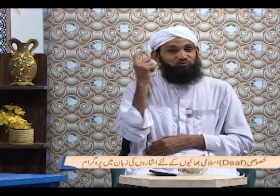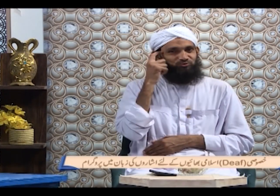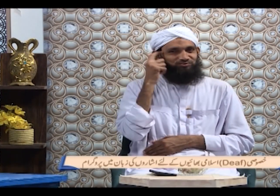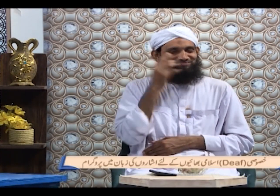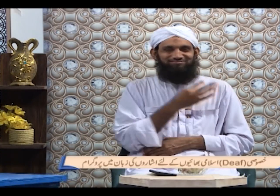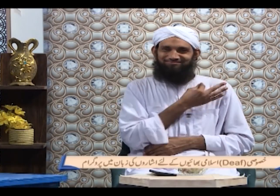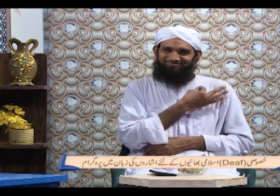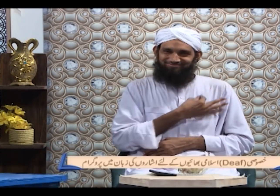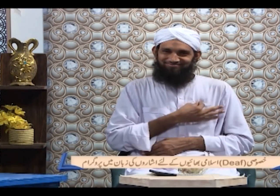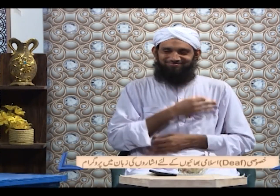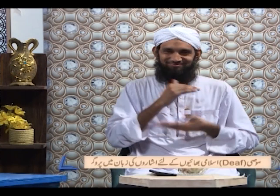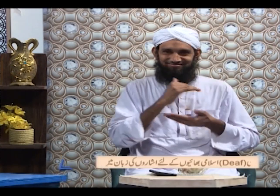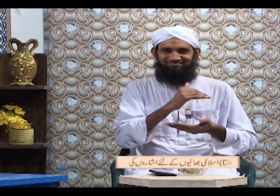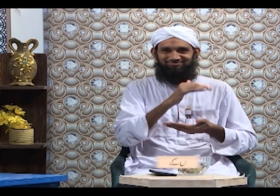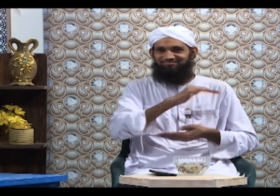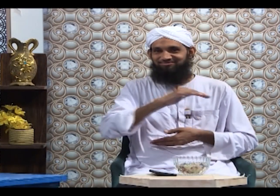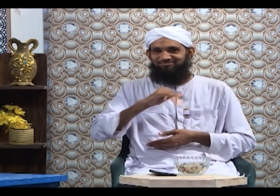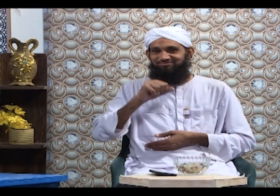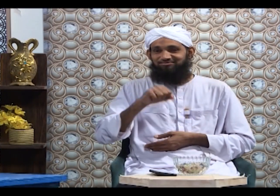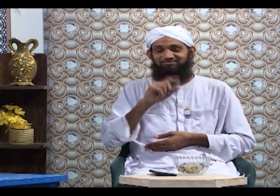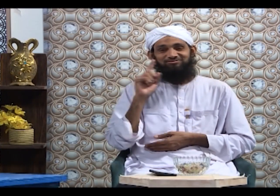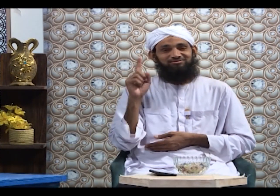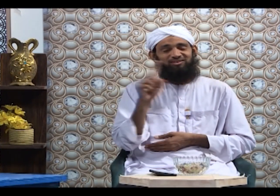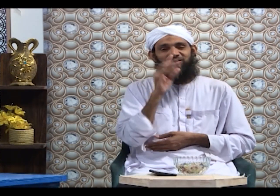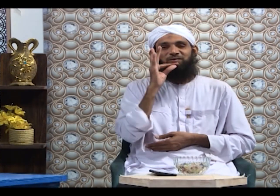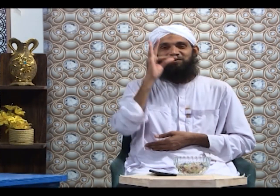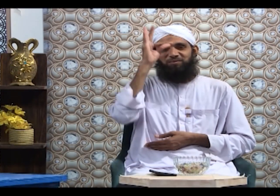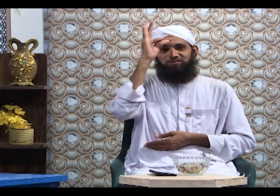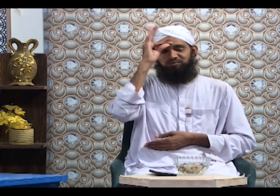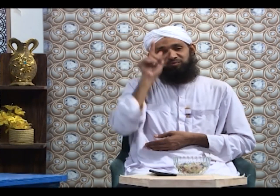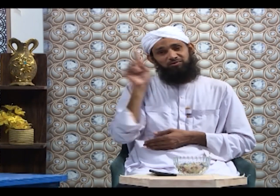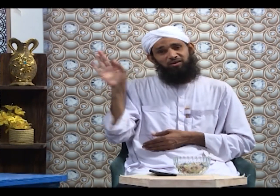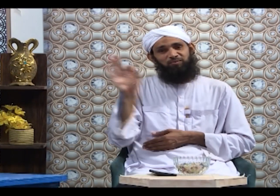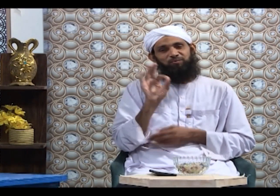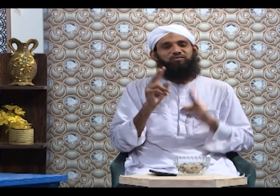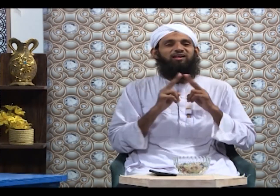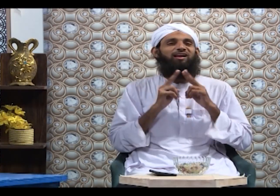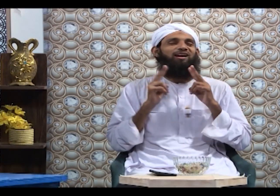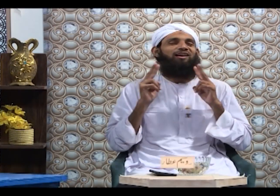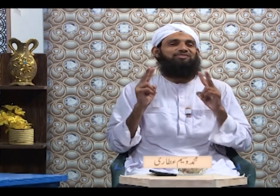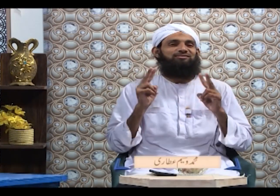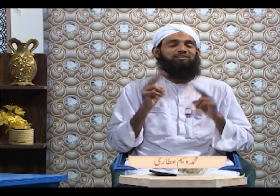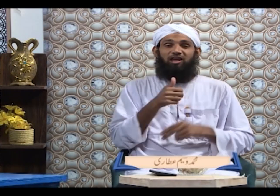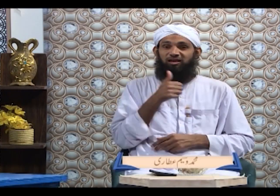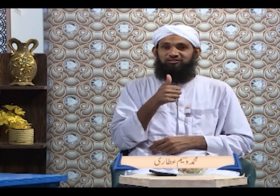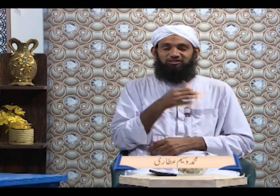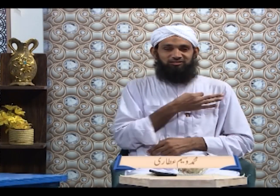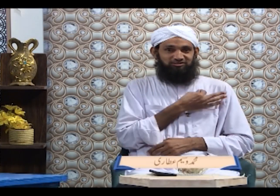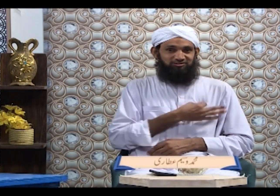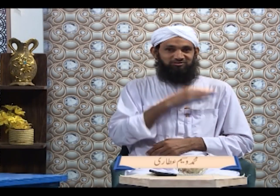نعمت ہے کہ انبیاء کرام علیہم السلام بھی اس کے حصول کی دعائیں مانگ رہے ہیں۔ نیک اولاد ہی دنیا میں اپنے